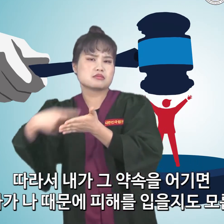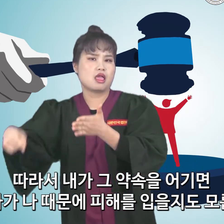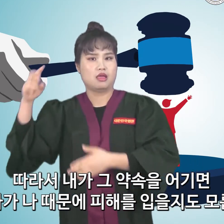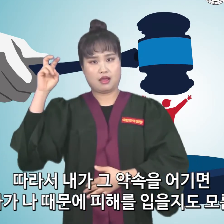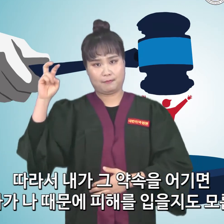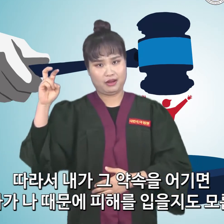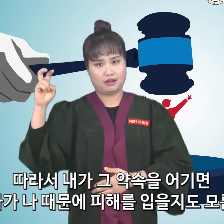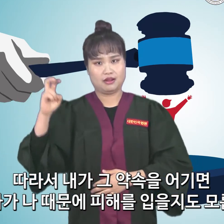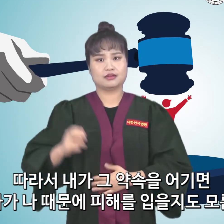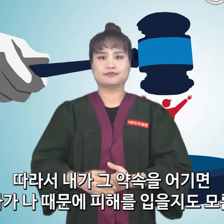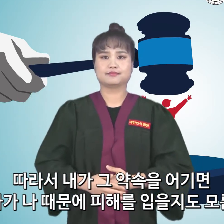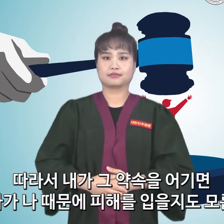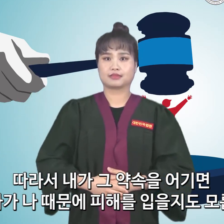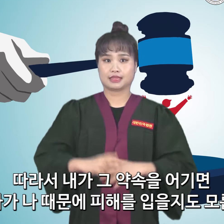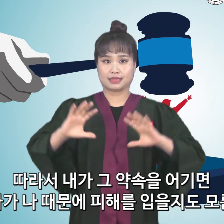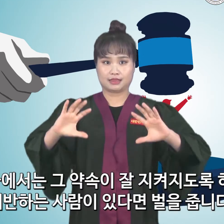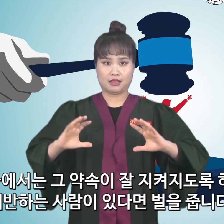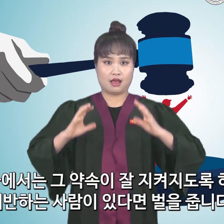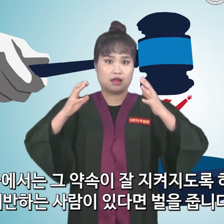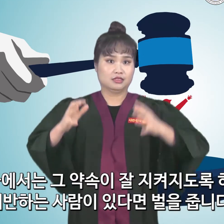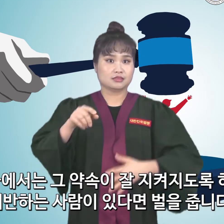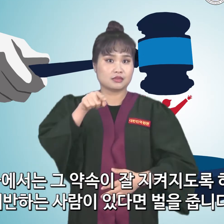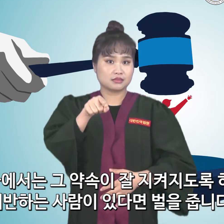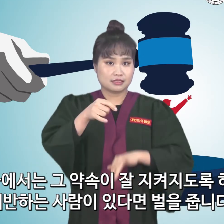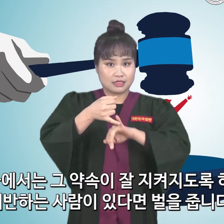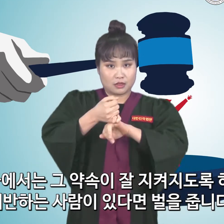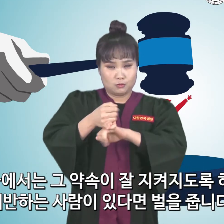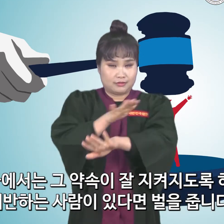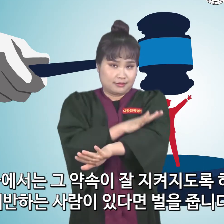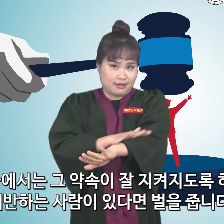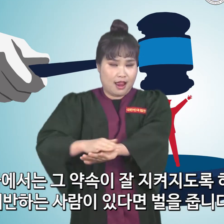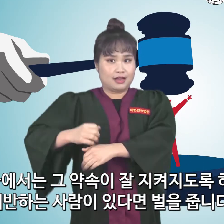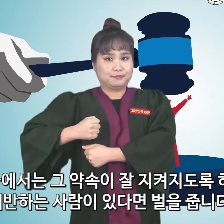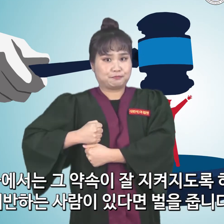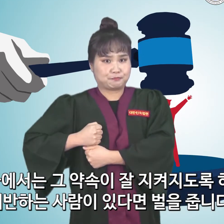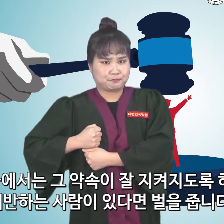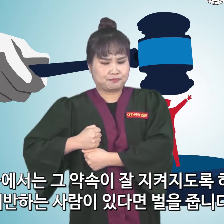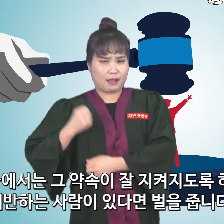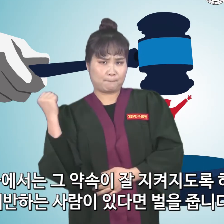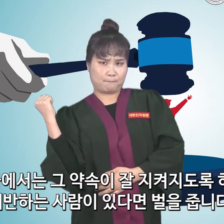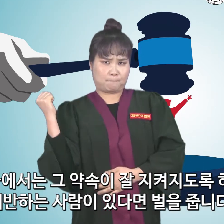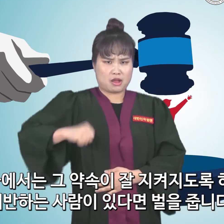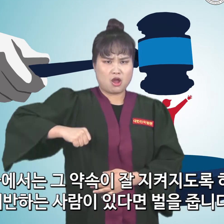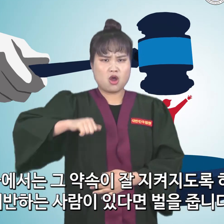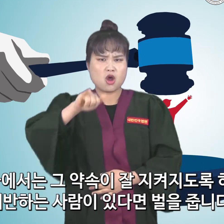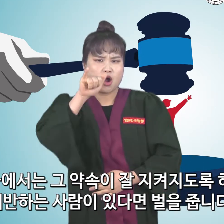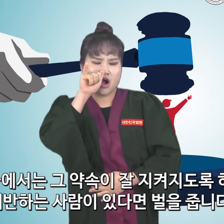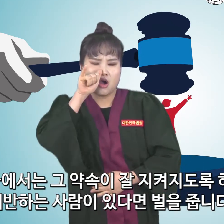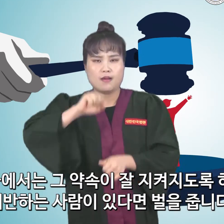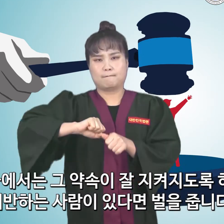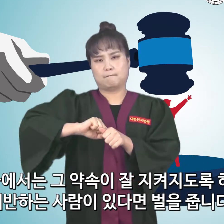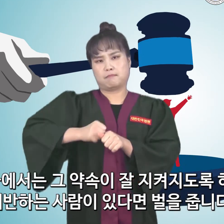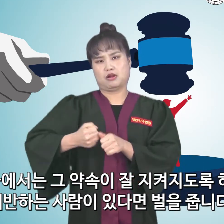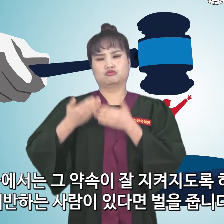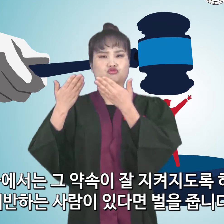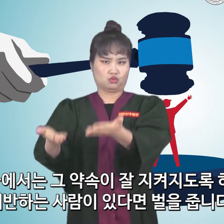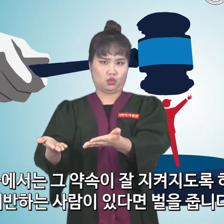때문에 피해를 입을지도 모릅니다. 나라에서는 그 약속이 잘 지켜지도록 하고 위반하는 사람이